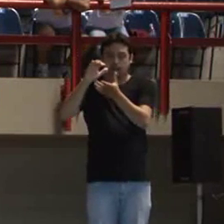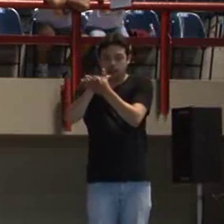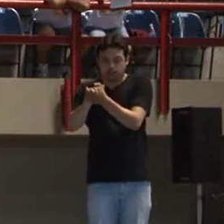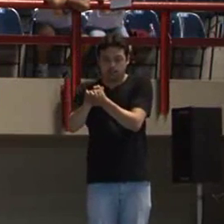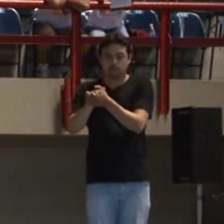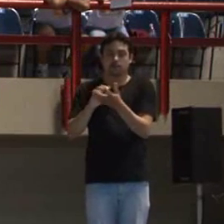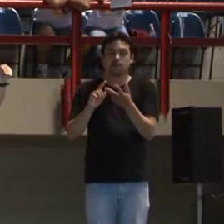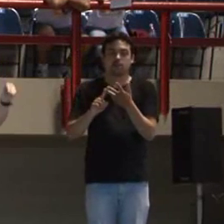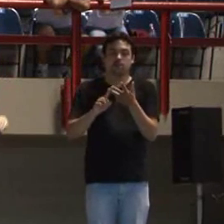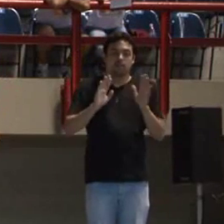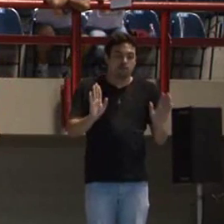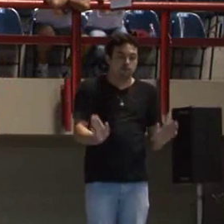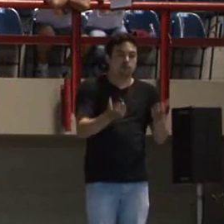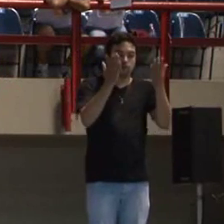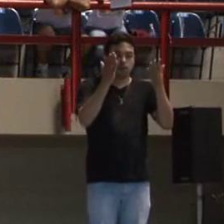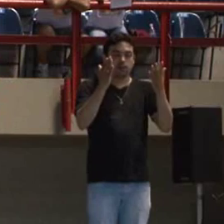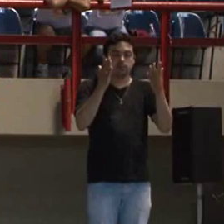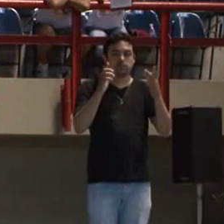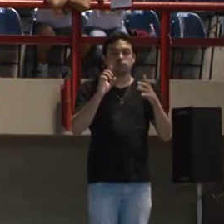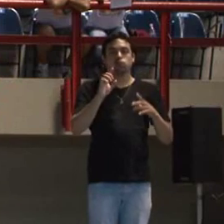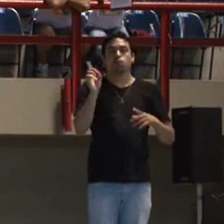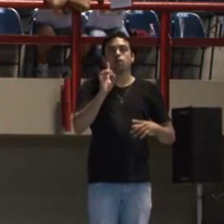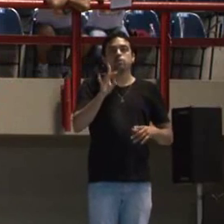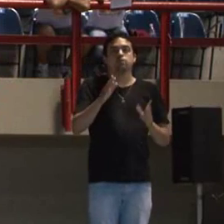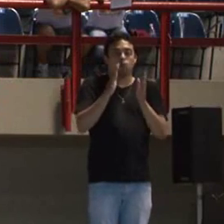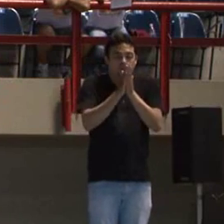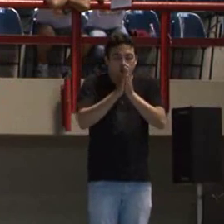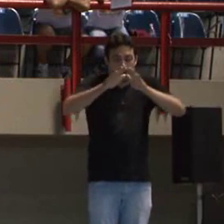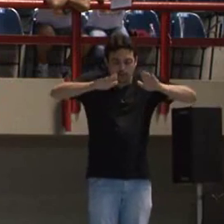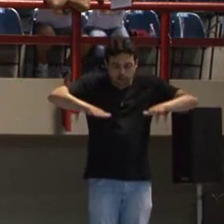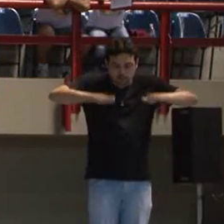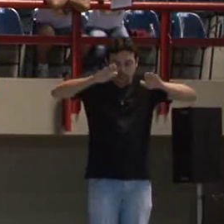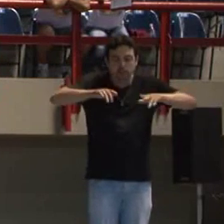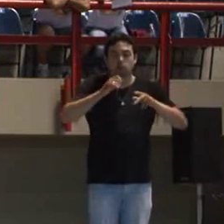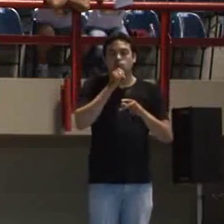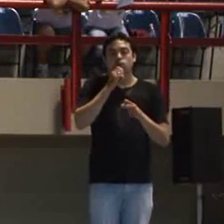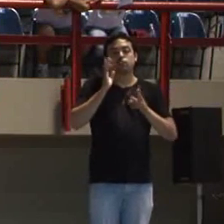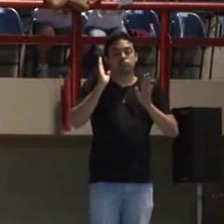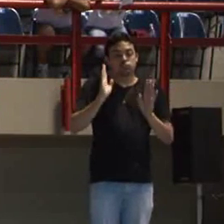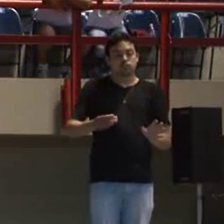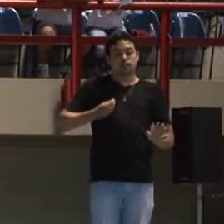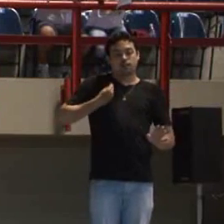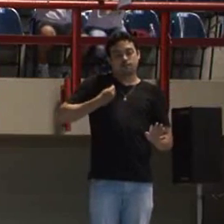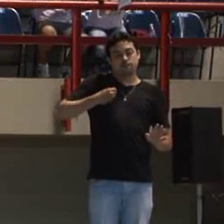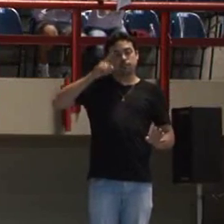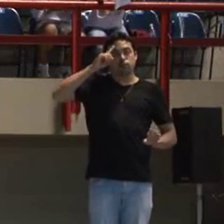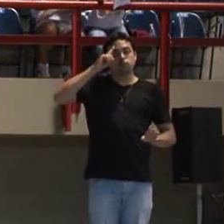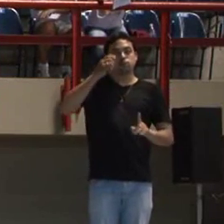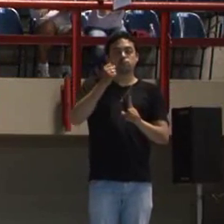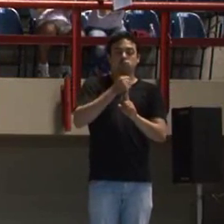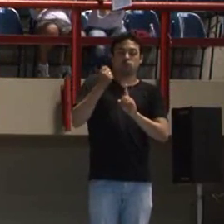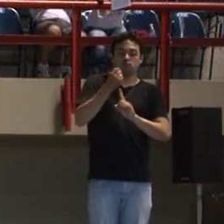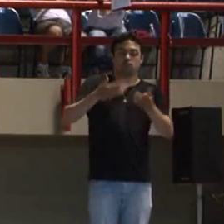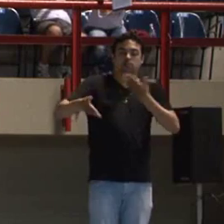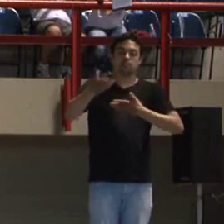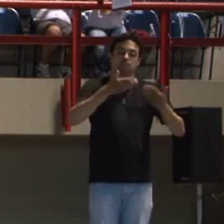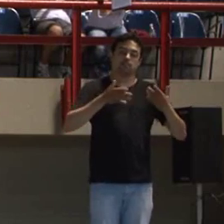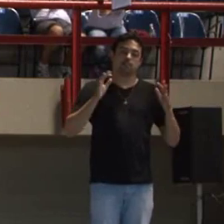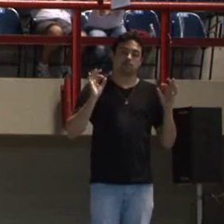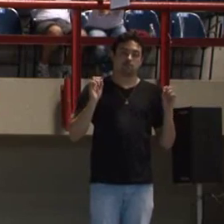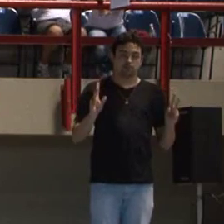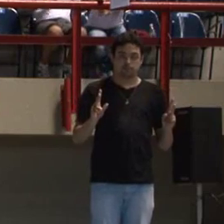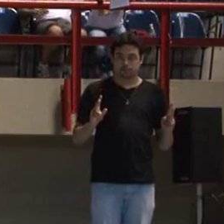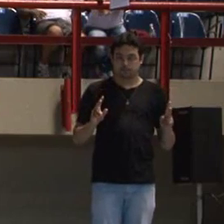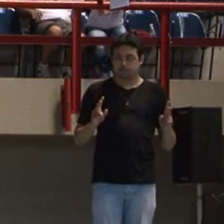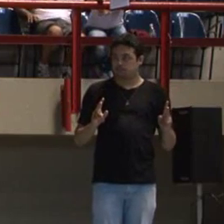casamento, são as festividades. Não é só a oração, é a prática social. Beleza?